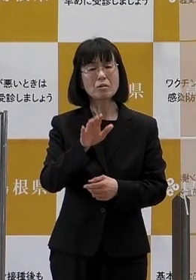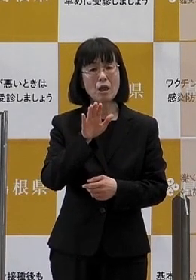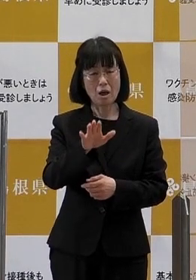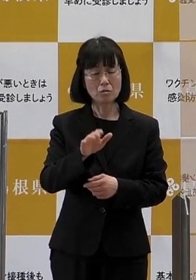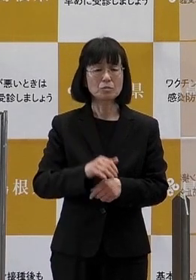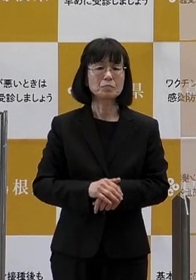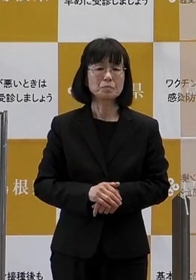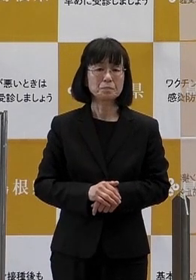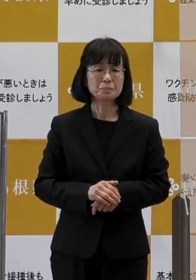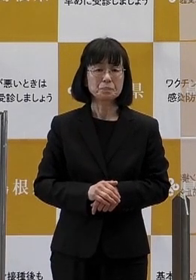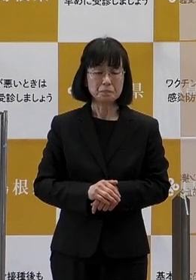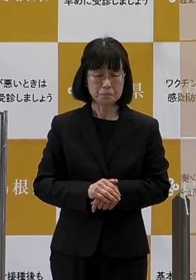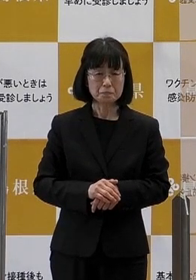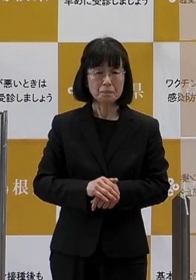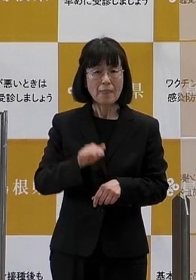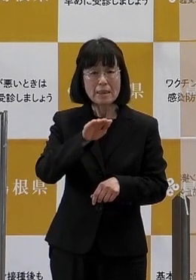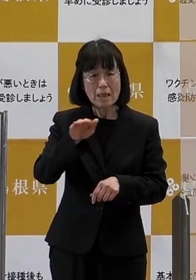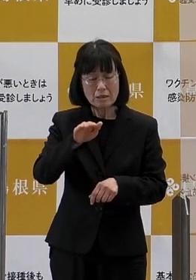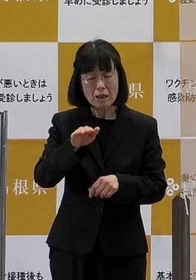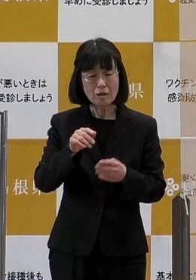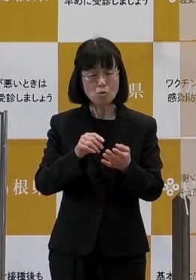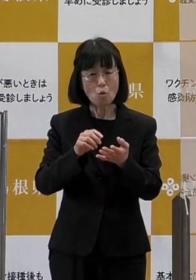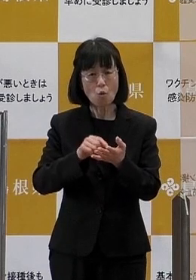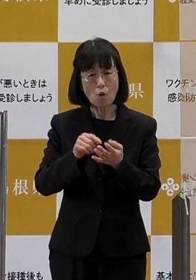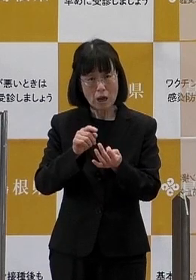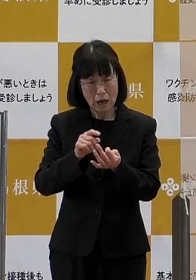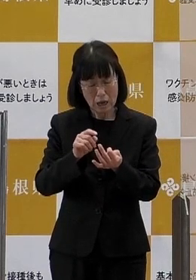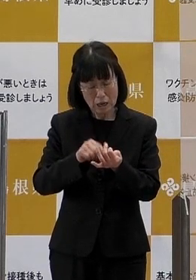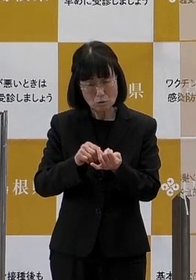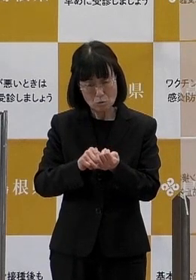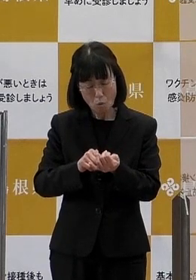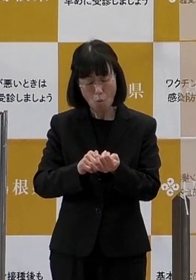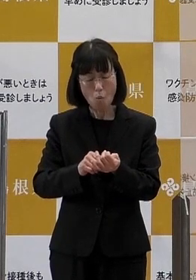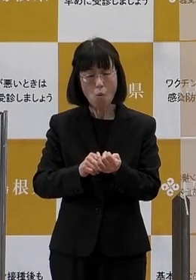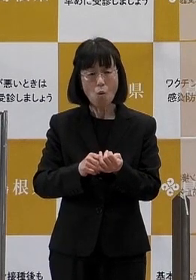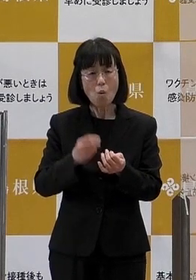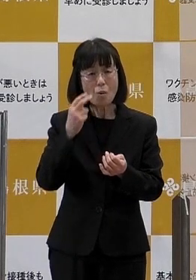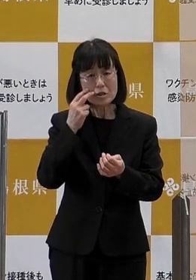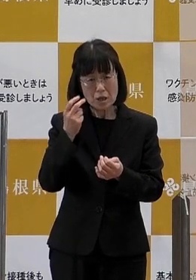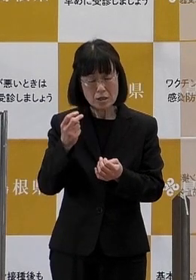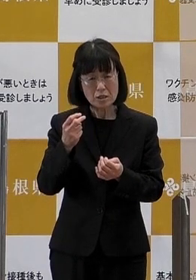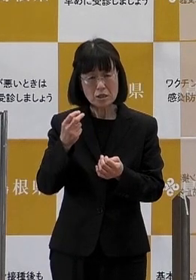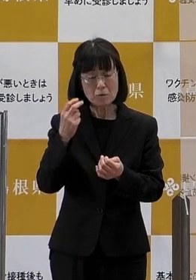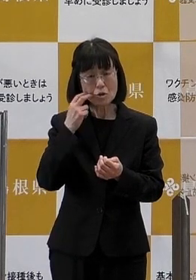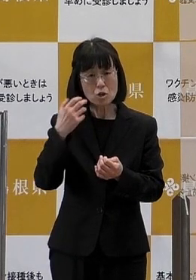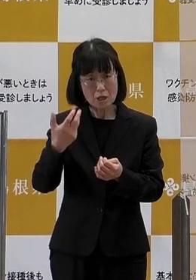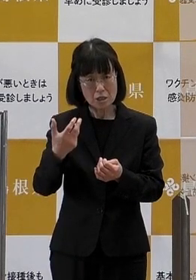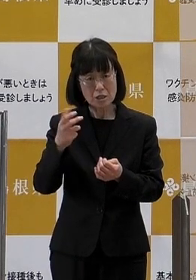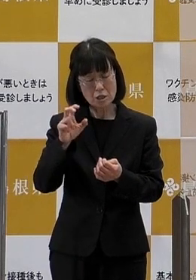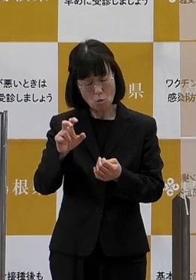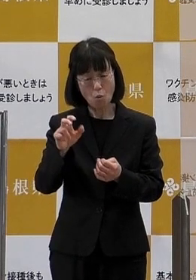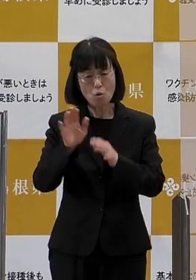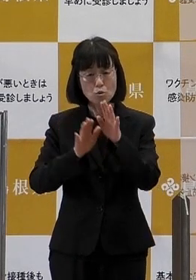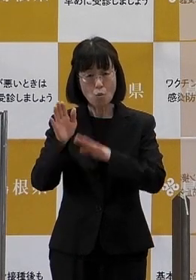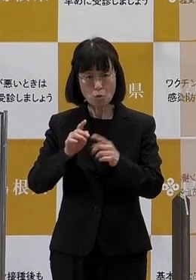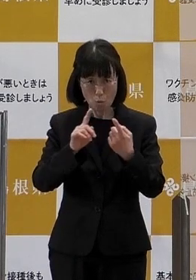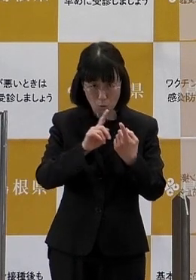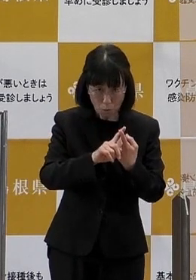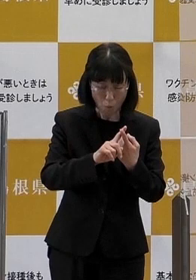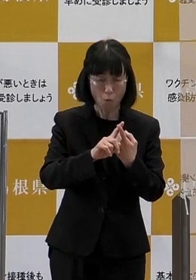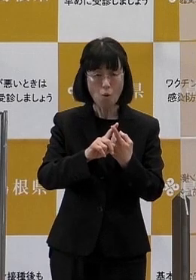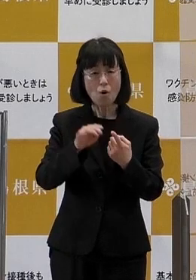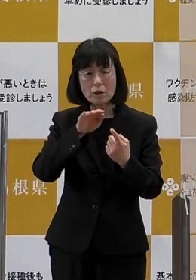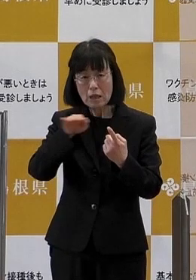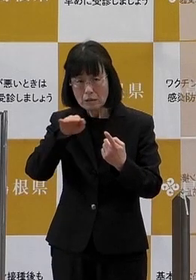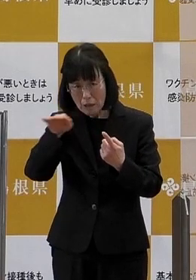歳、まあ、その 年代の数字とその松江市の動向を重ね合わせてみますと、5ページ目のデータをご覧い